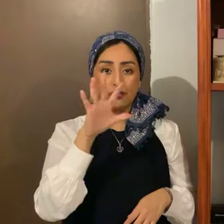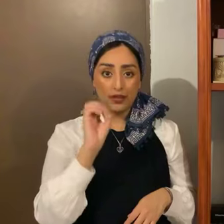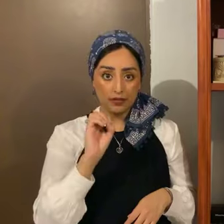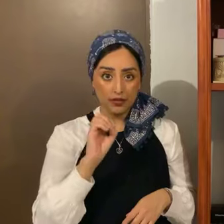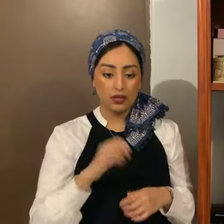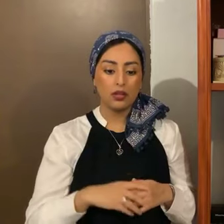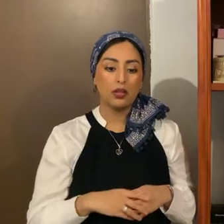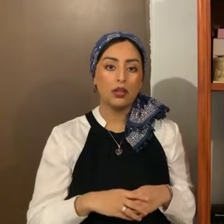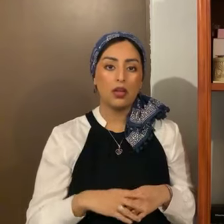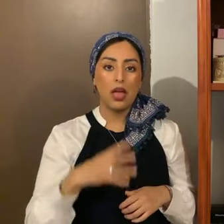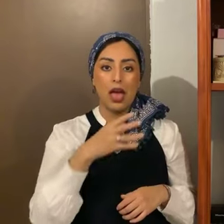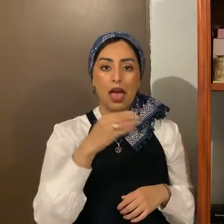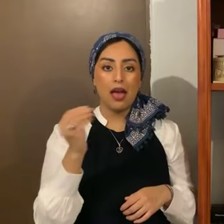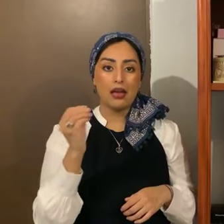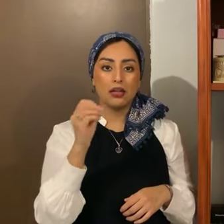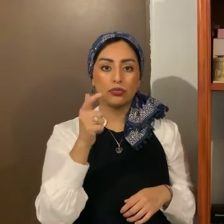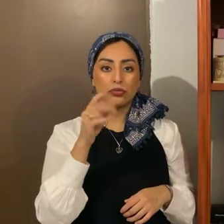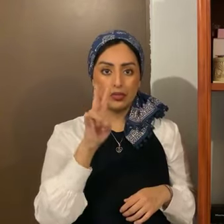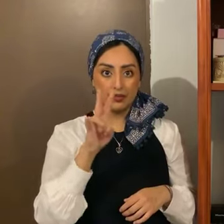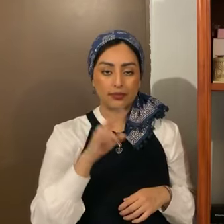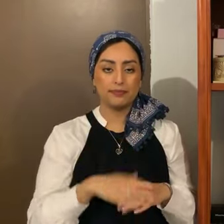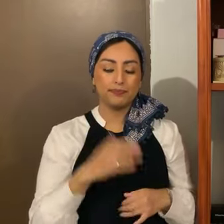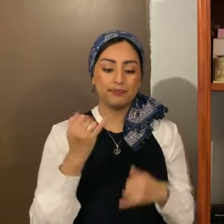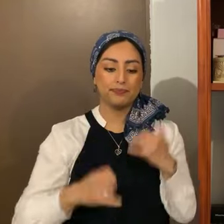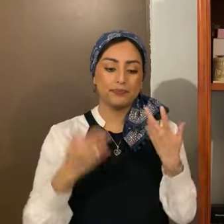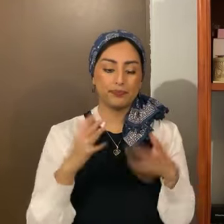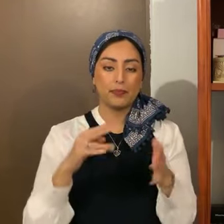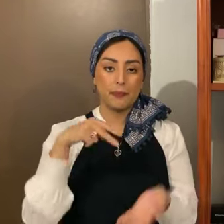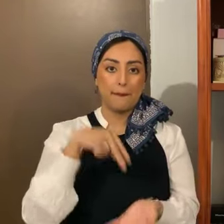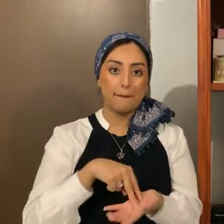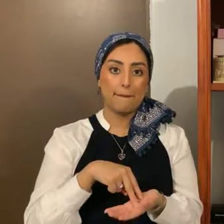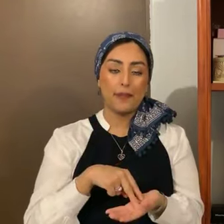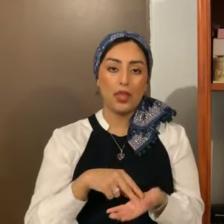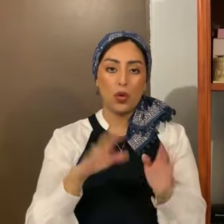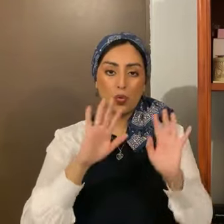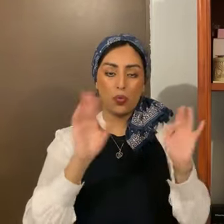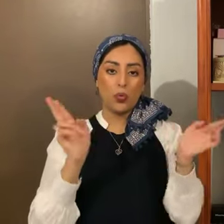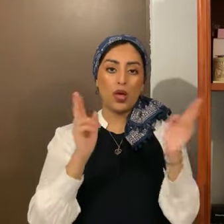150 y 27. Me voy a poner de pie. Ahí tienen la explicación del